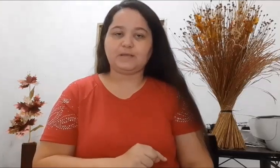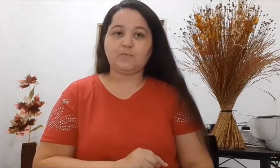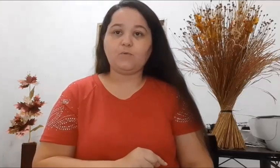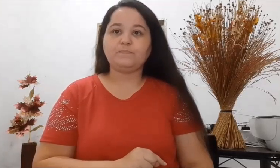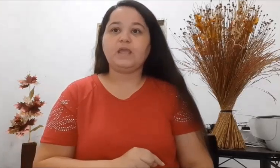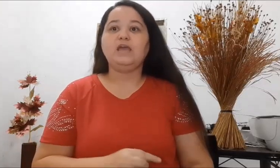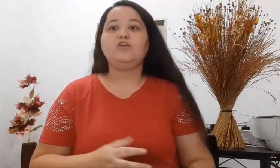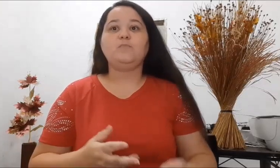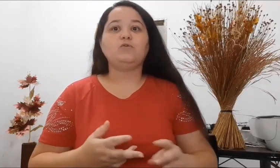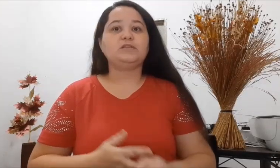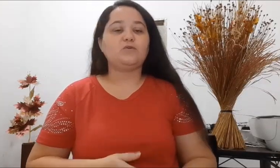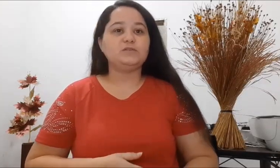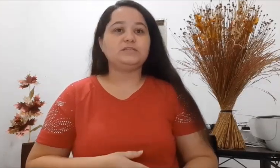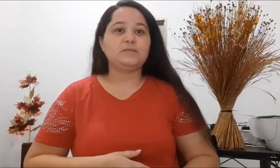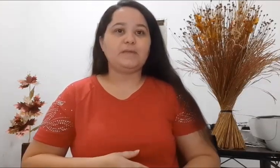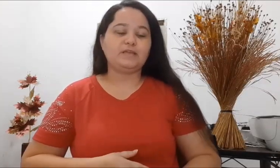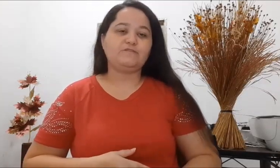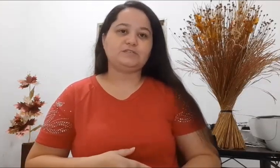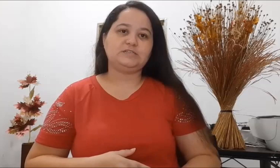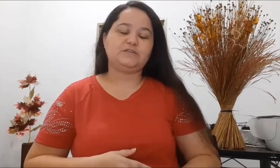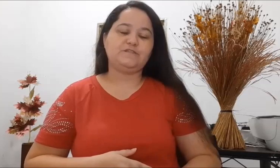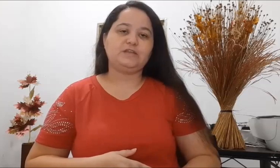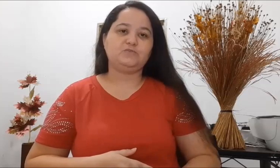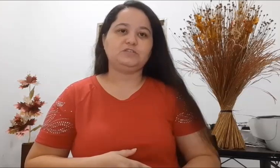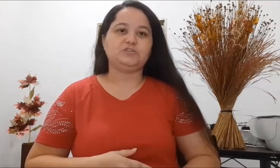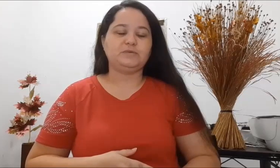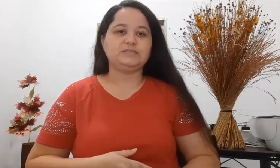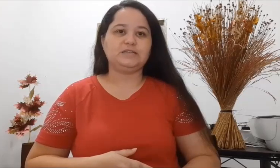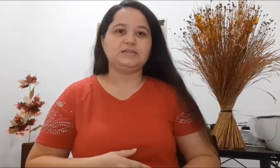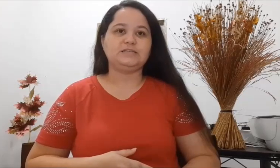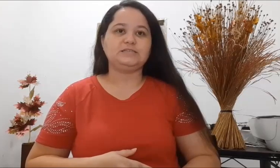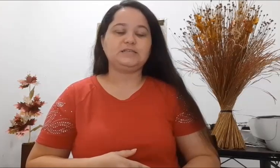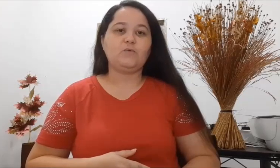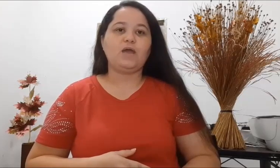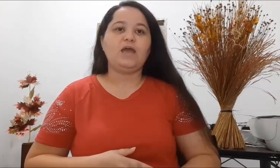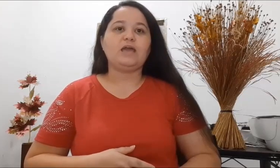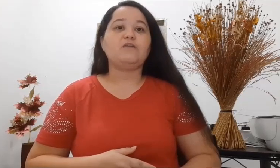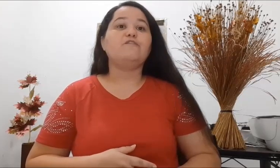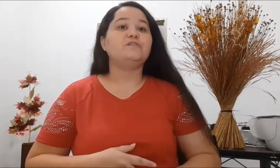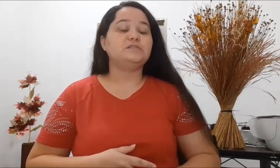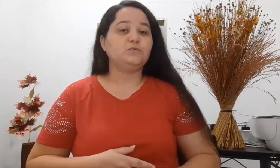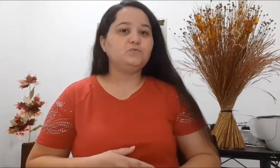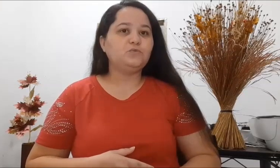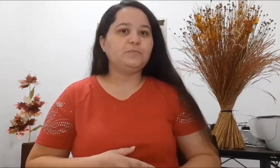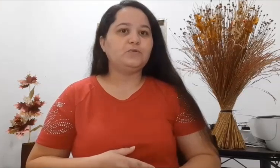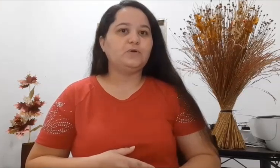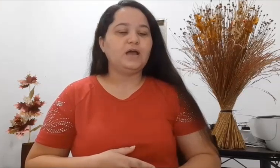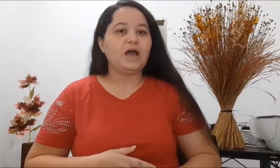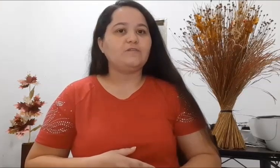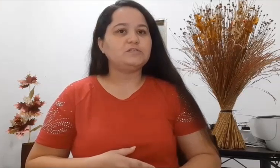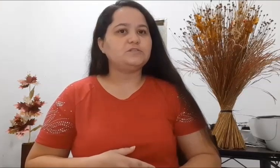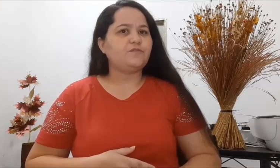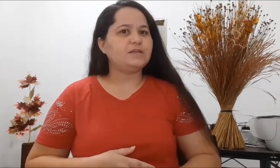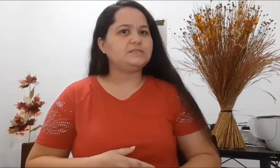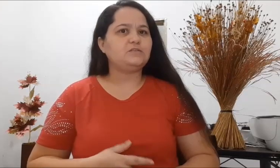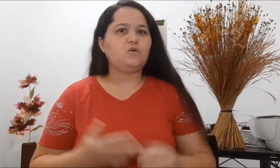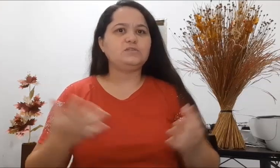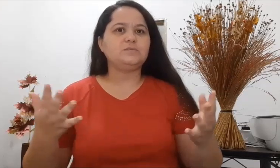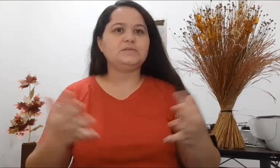bom? E uma outra coisa também que vocês vão verem durante a minha sinalização é que eu vou fazer um número. Aí vocês vão falar assim, nossa, mas